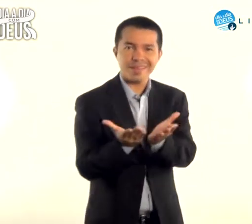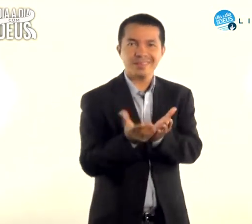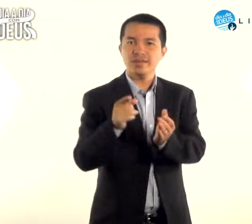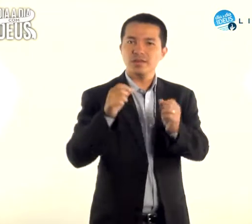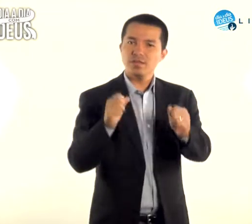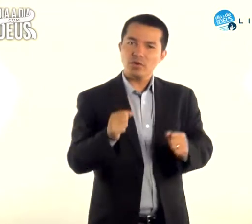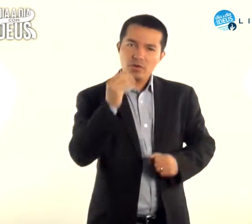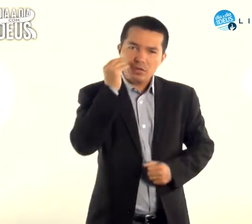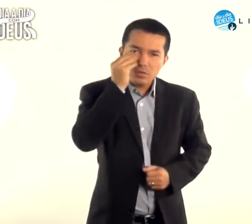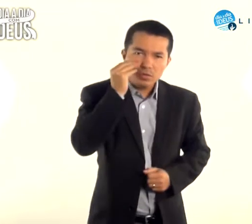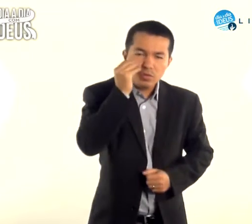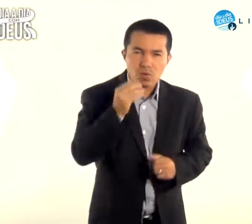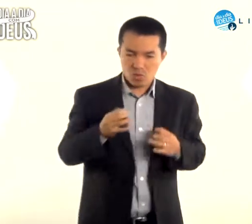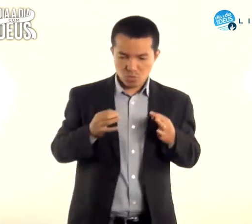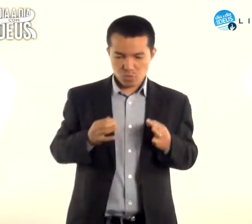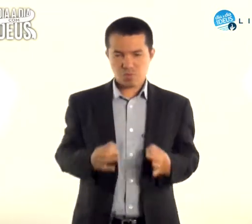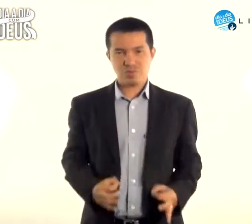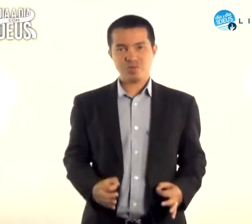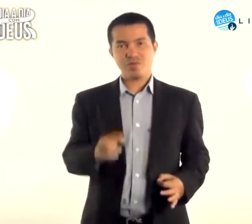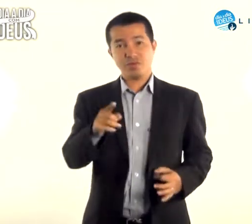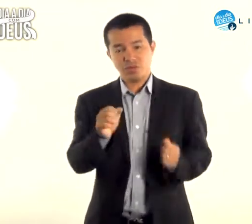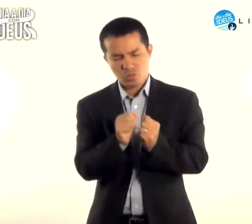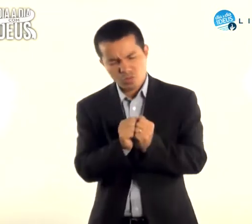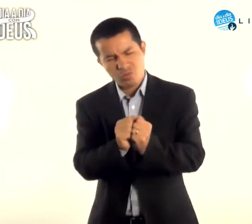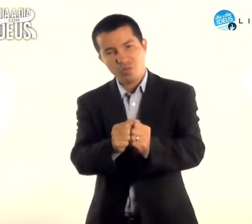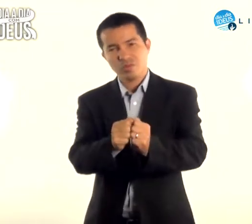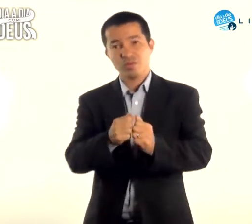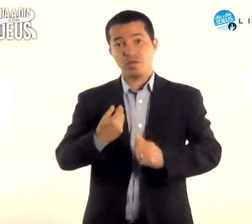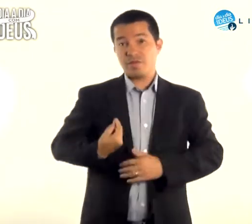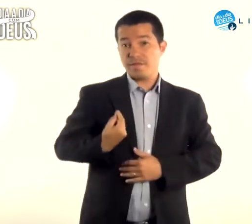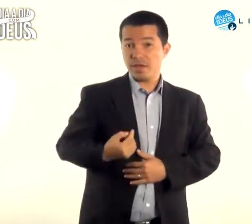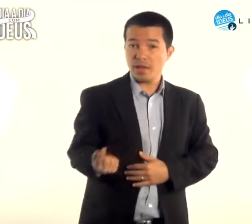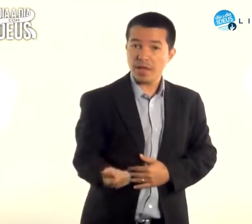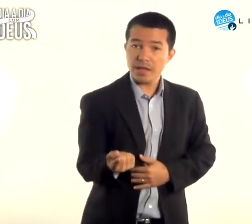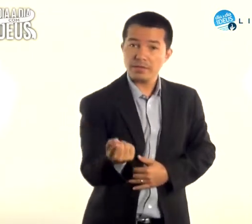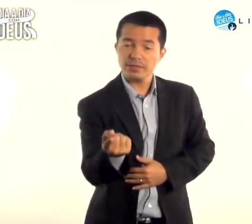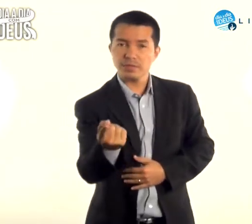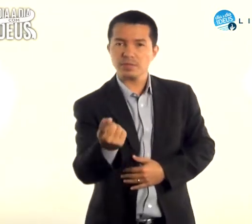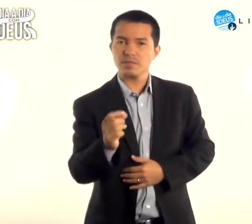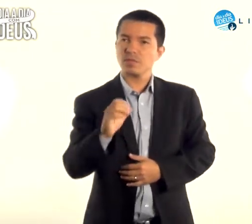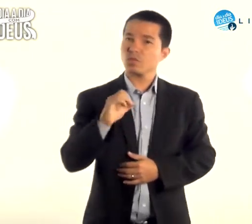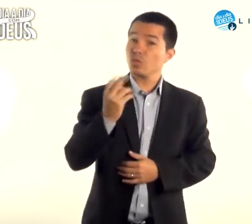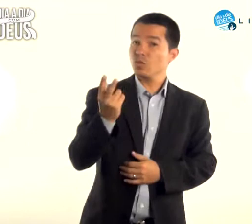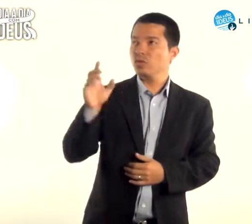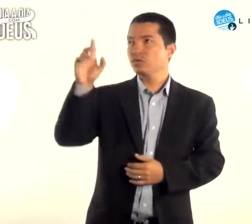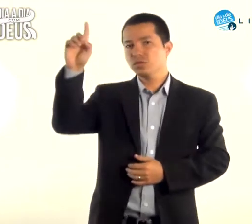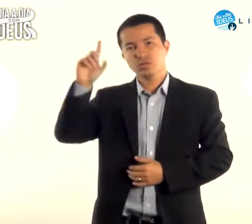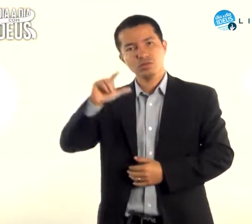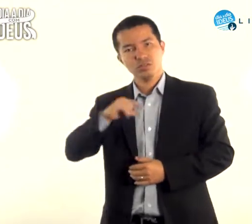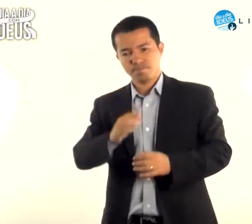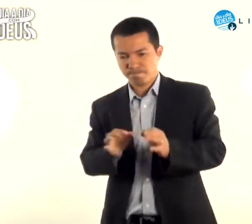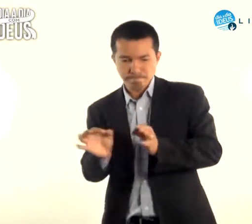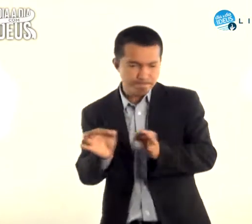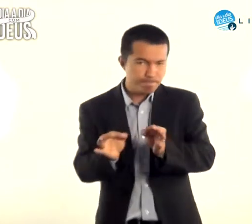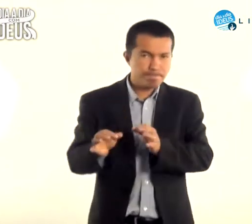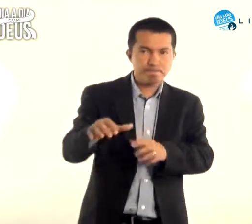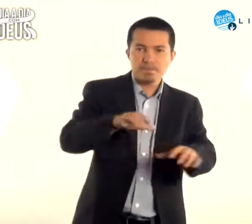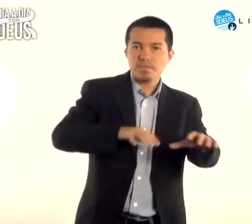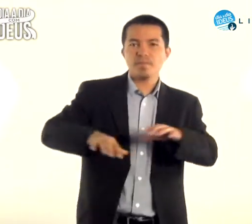para aqueles que são justos do Senhor, santos do Senhor. E o destino eterno que Deus mesmo dará para toda